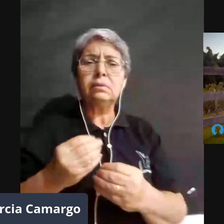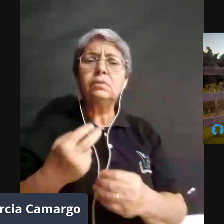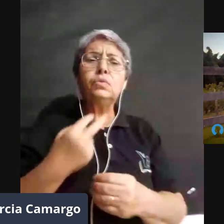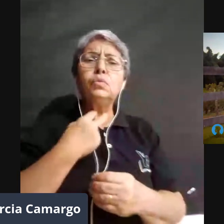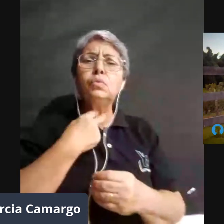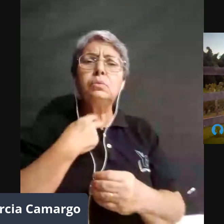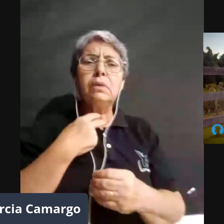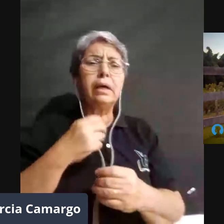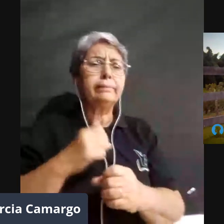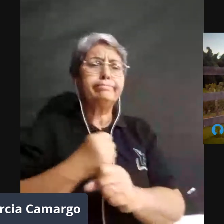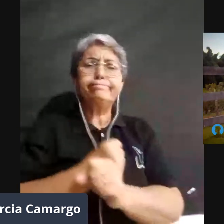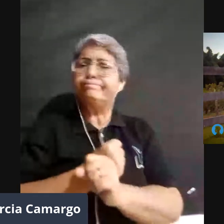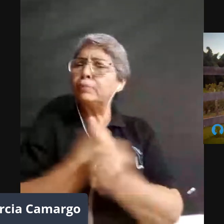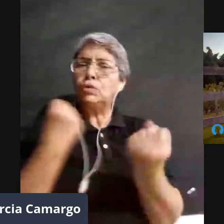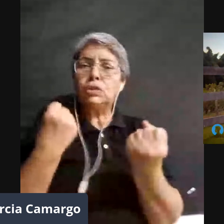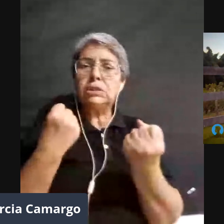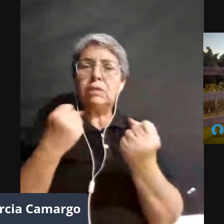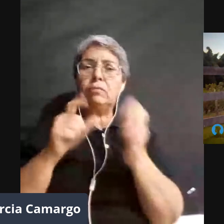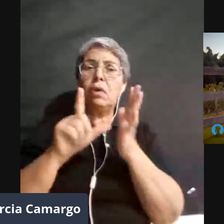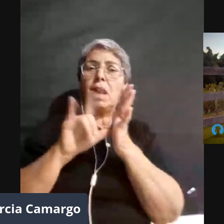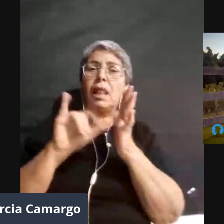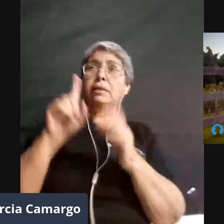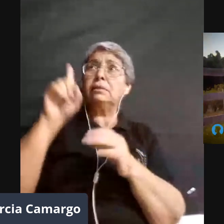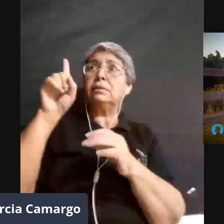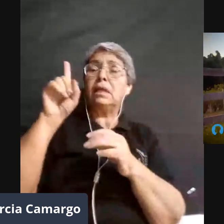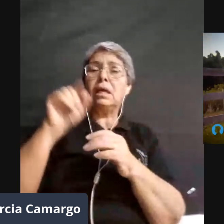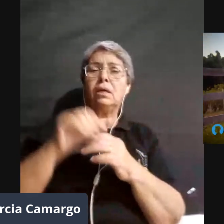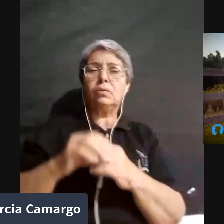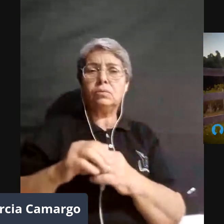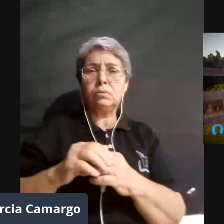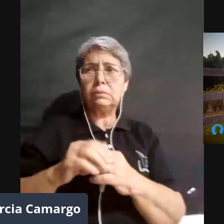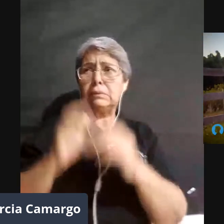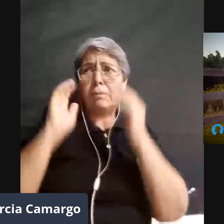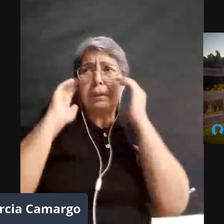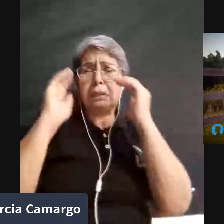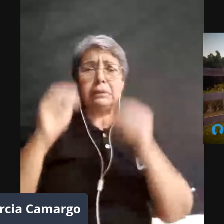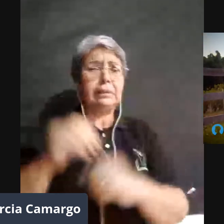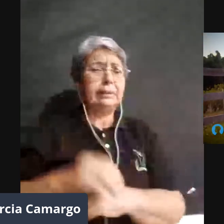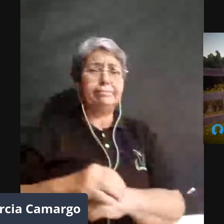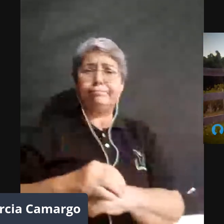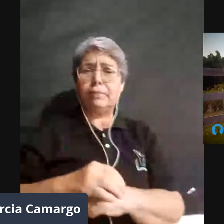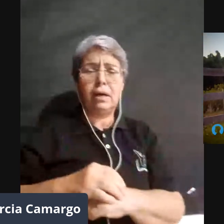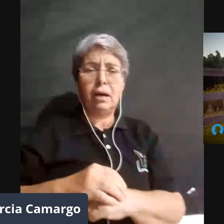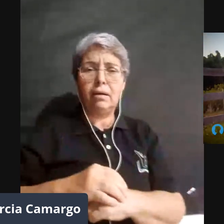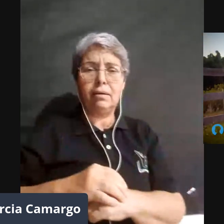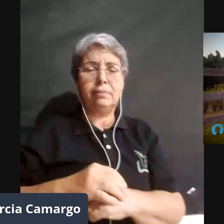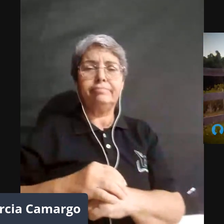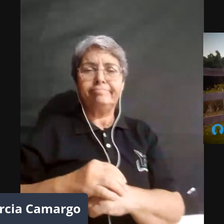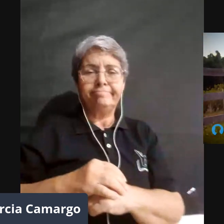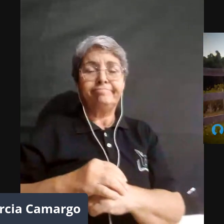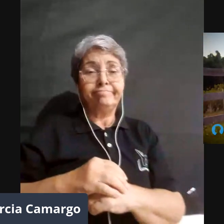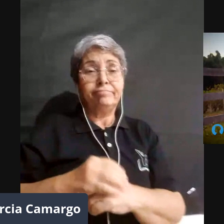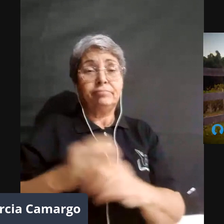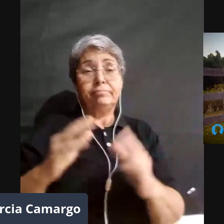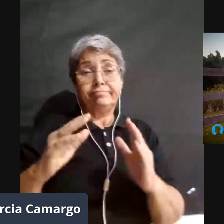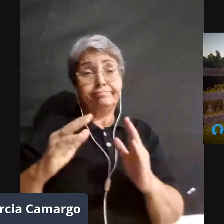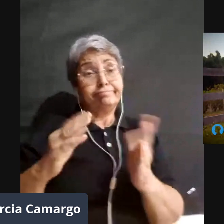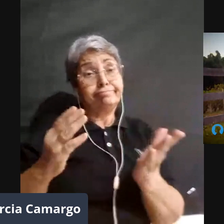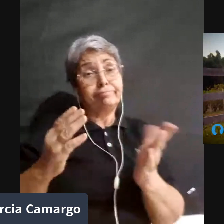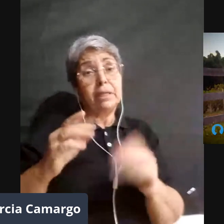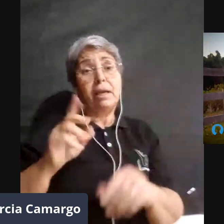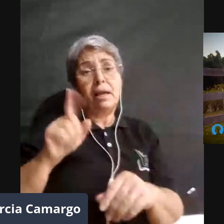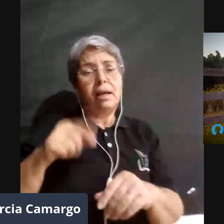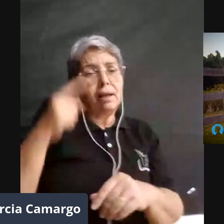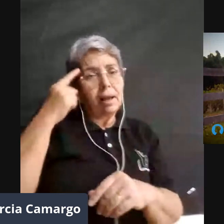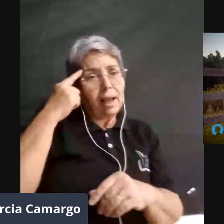perfeita obediência à lei de Deus? Veio de um calvinismo adaptado para o adventismo. Porque, segundo o ponto de vista